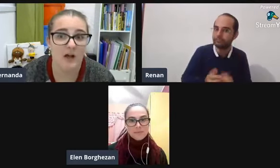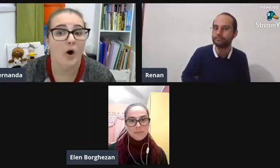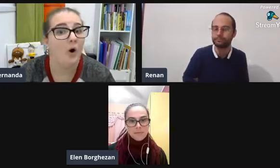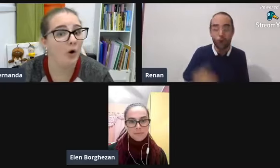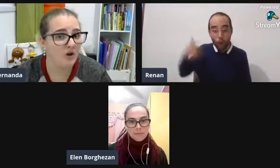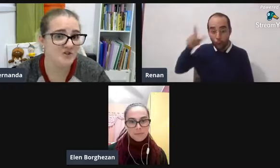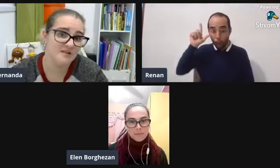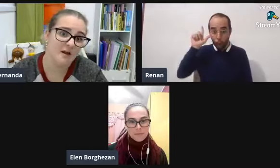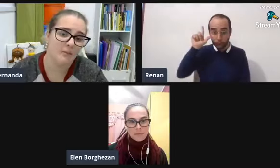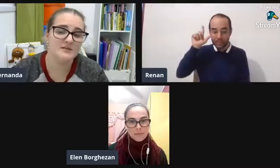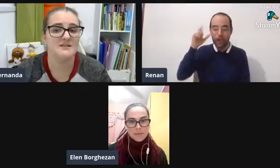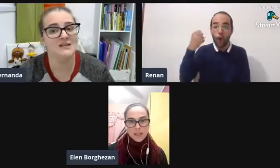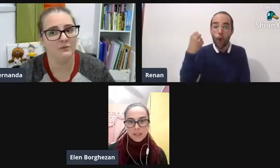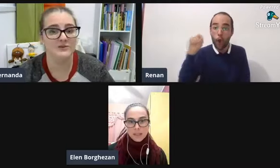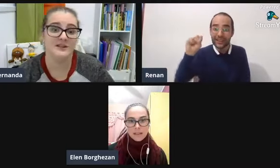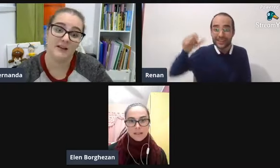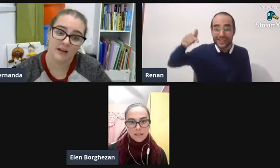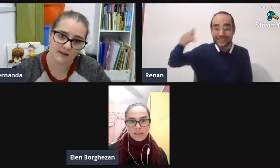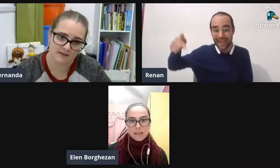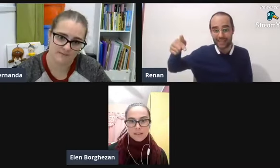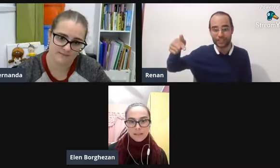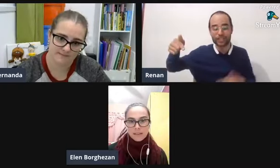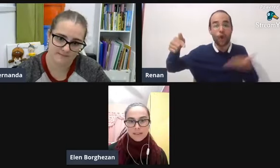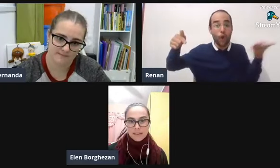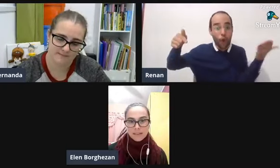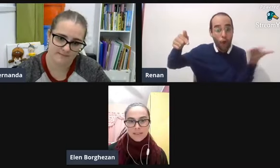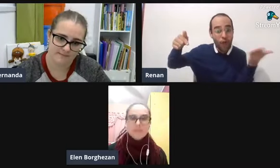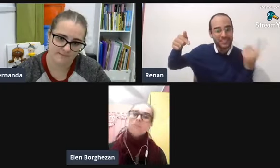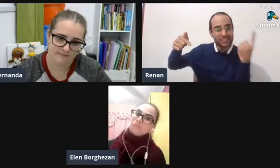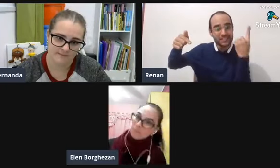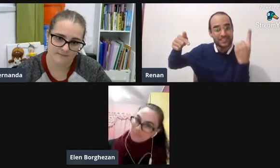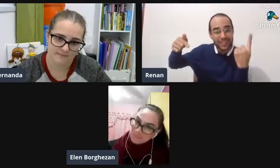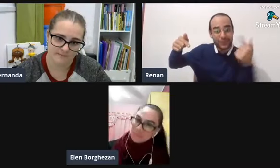87. Hoje estamos em 170.